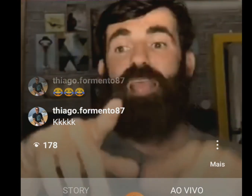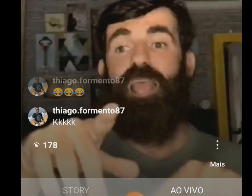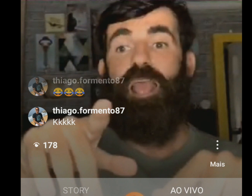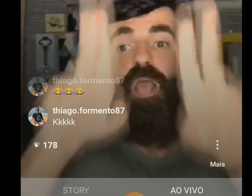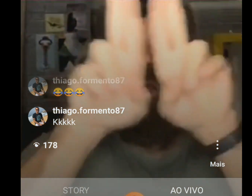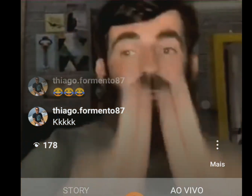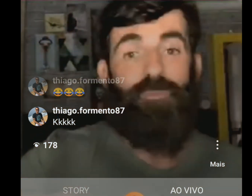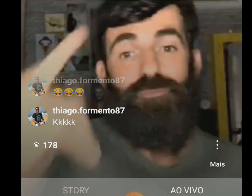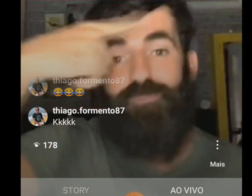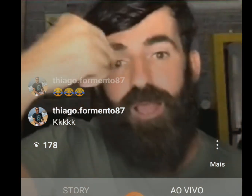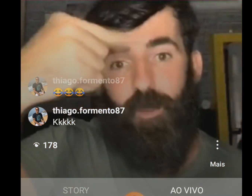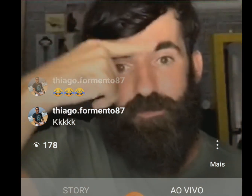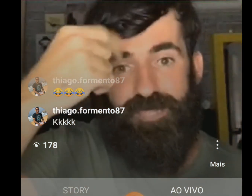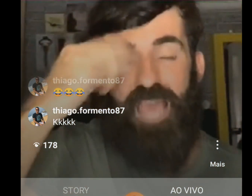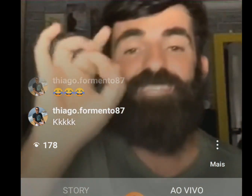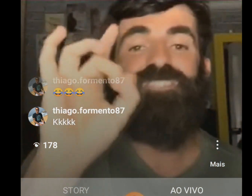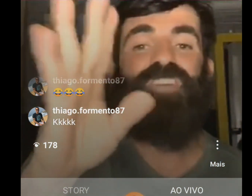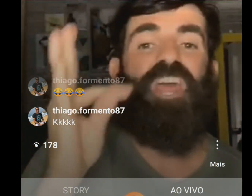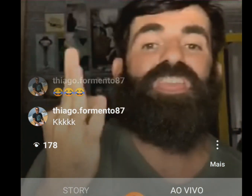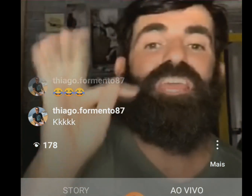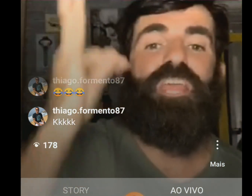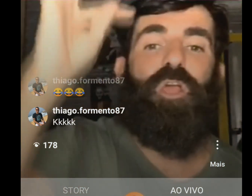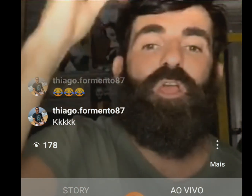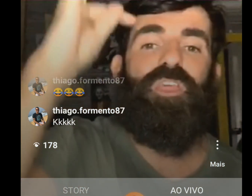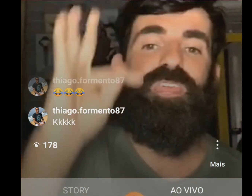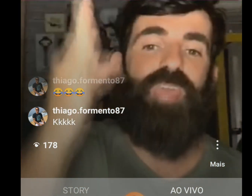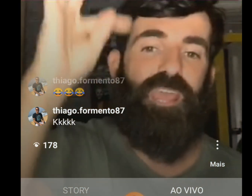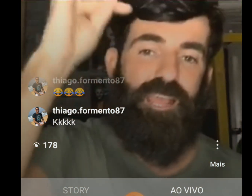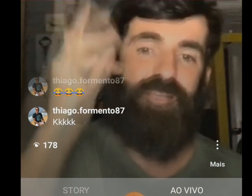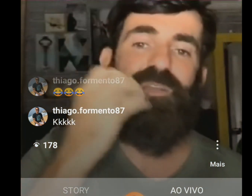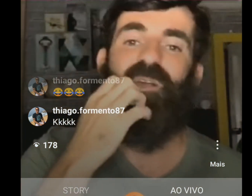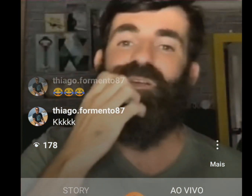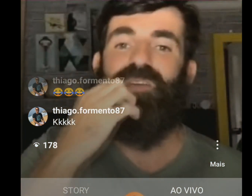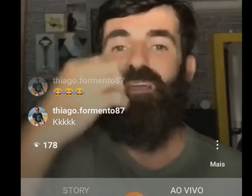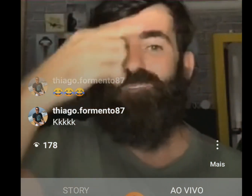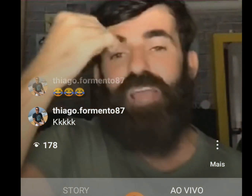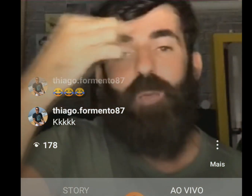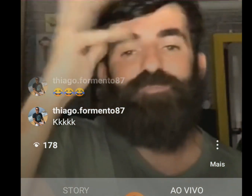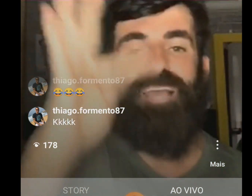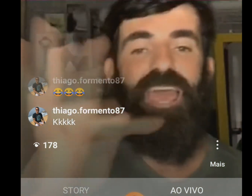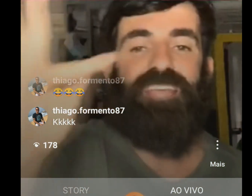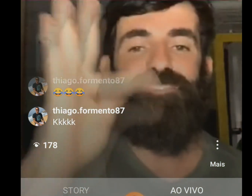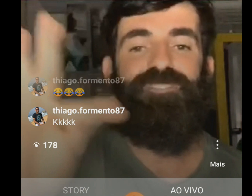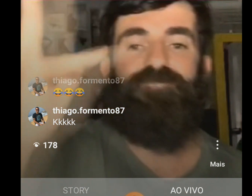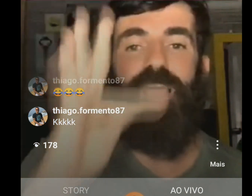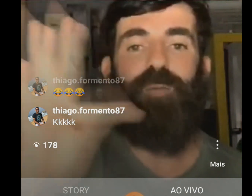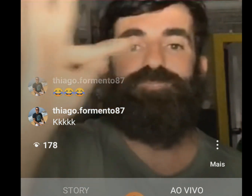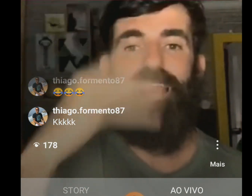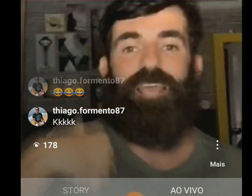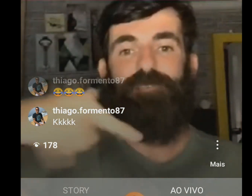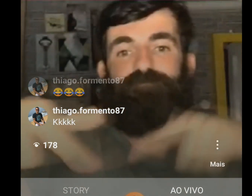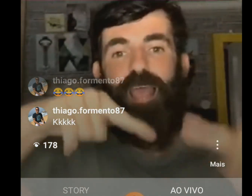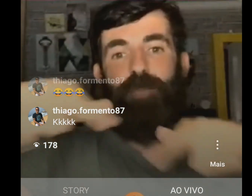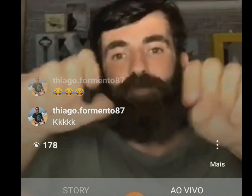Por exemplo, na faculdade, né, a tecnologia está muito presente. Eu trabalho na